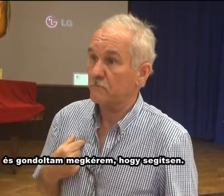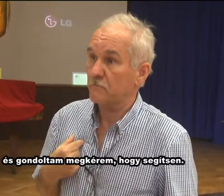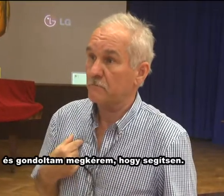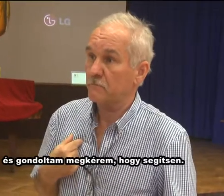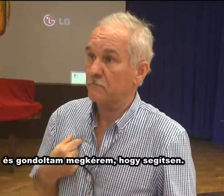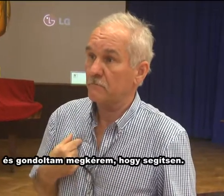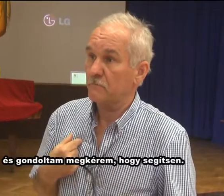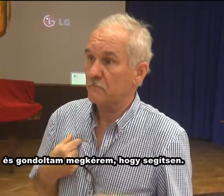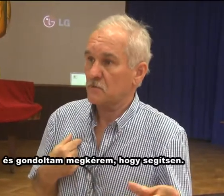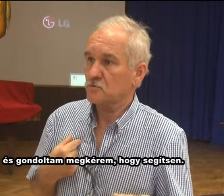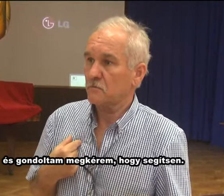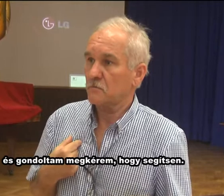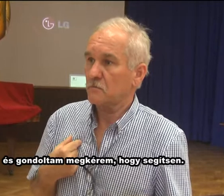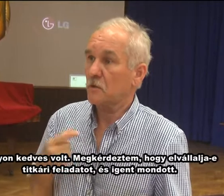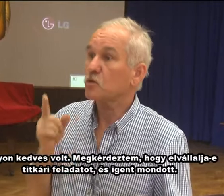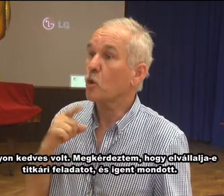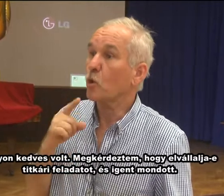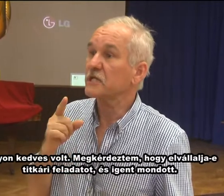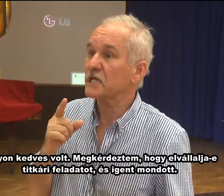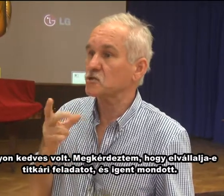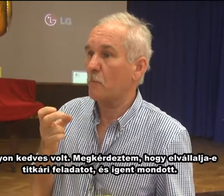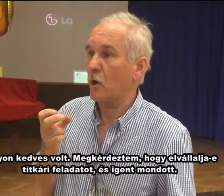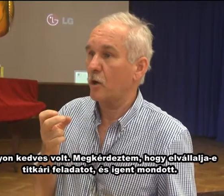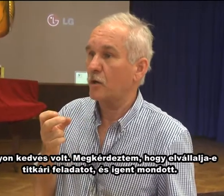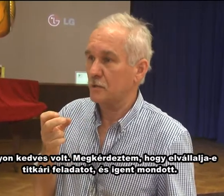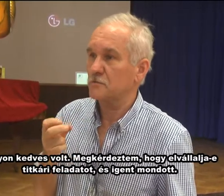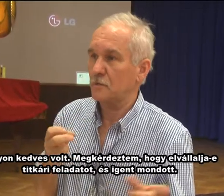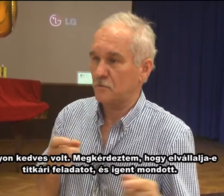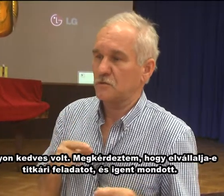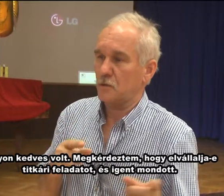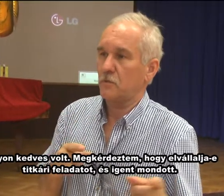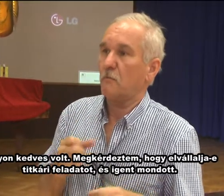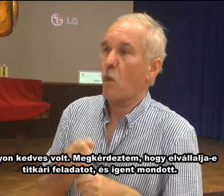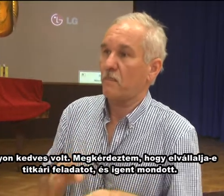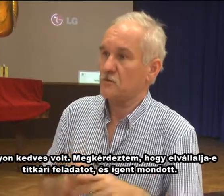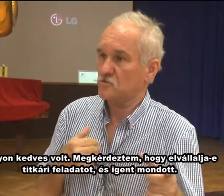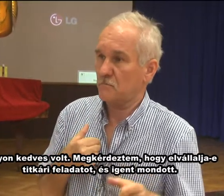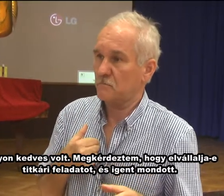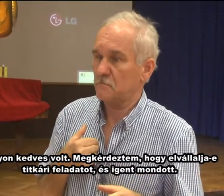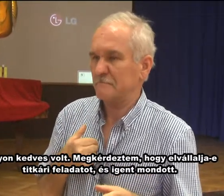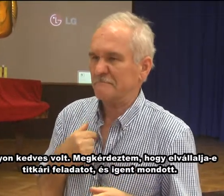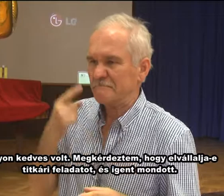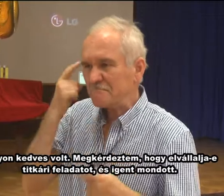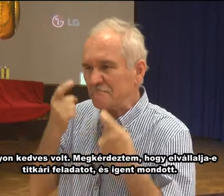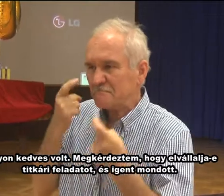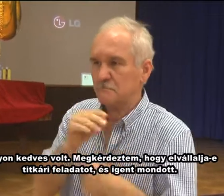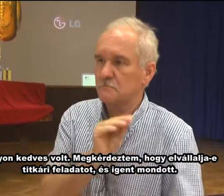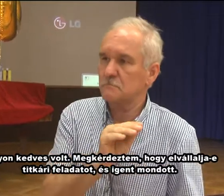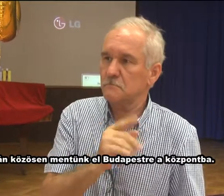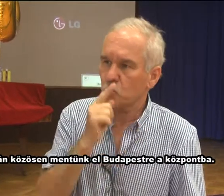és gondoltam, megkérem, hogy segítsen. Nagyon kedves volt. Megkérdeztem, hogy elvállalja-e a titkári feladatot, és igent mondott.